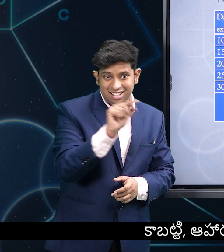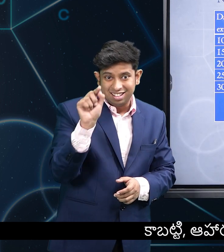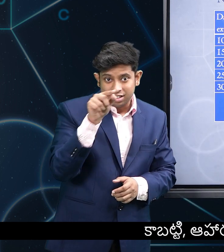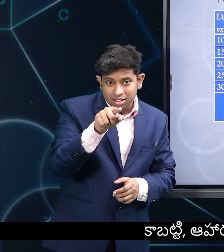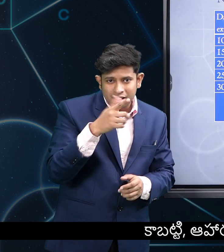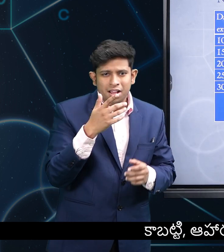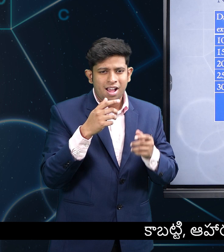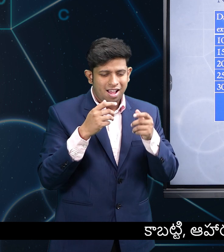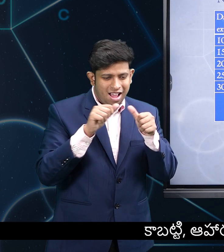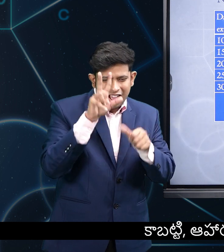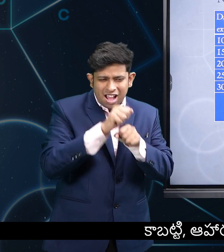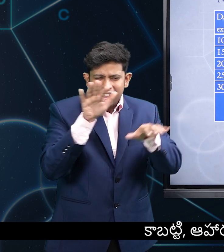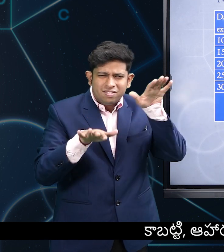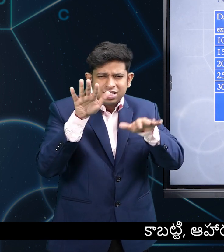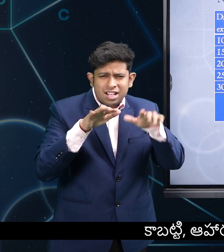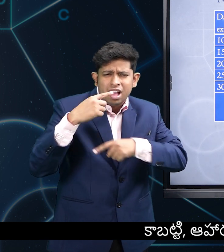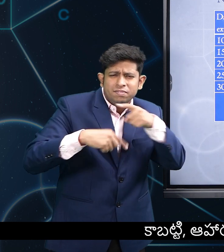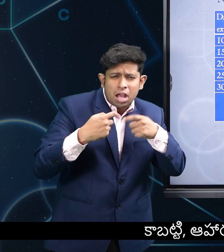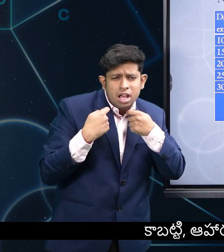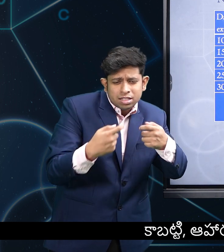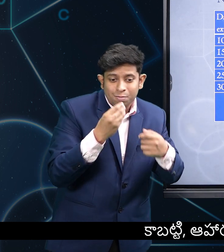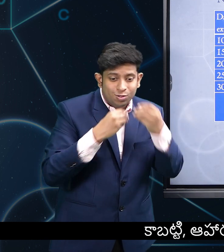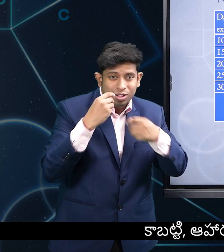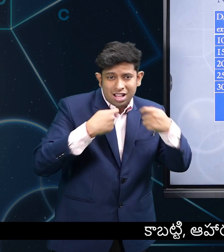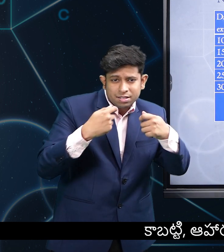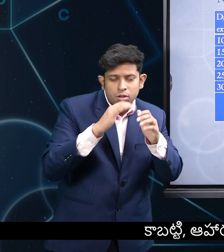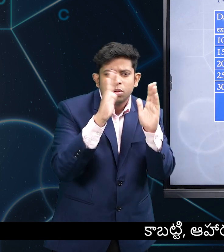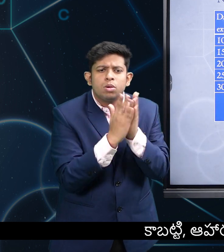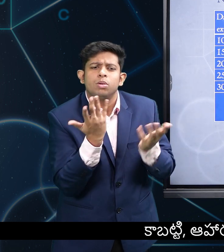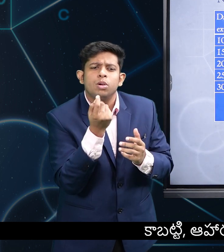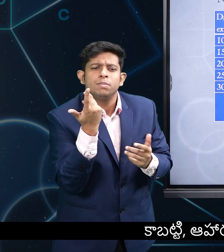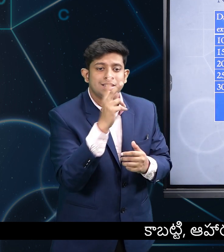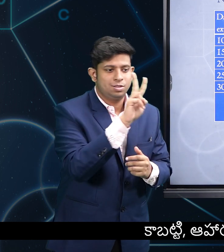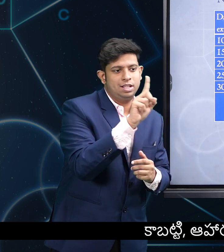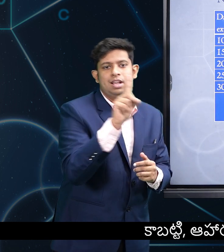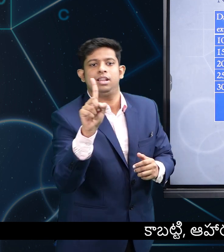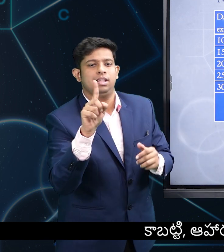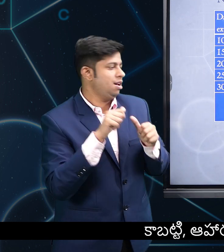కాబట్టి ఆహారంపై సగటు రోజువారీ వ్యయం 211.